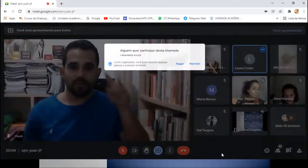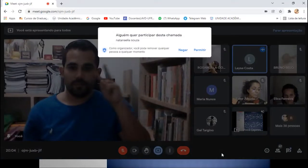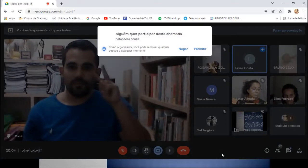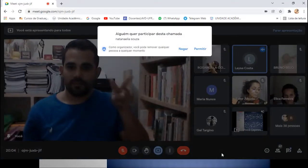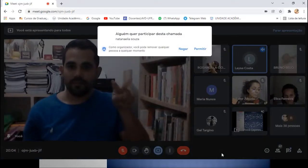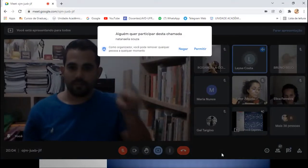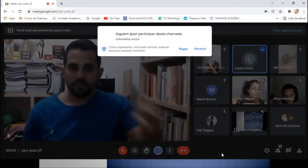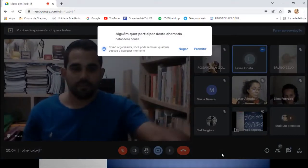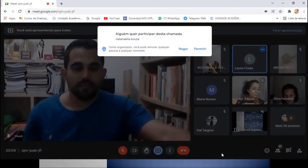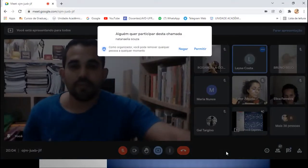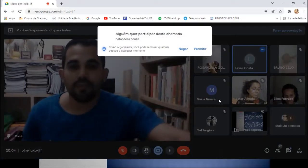Vira?